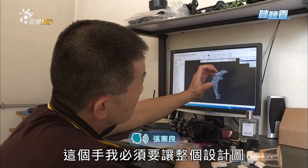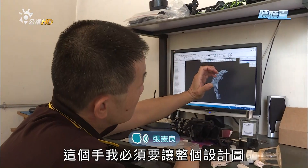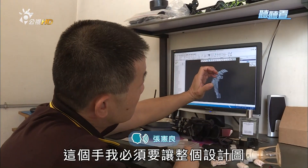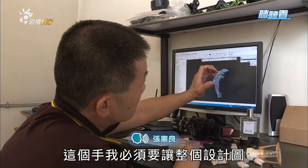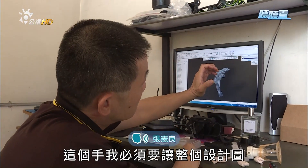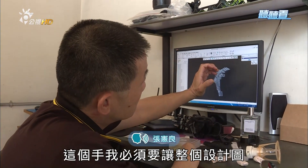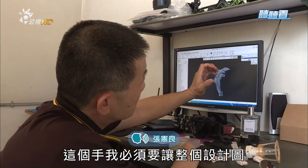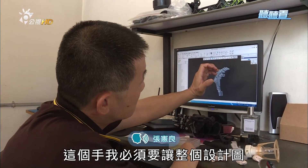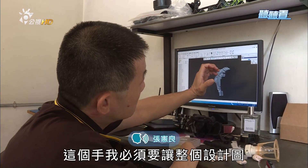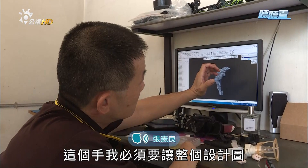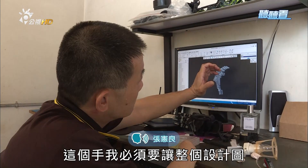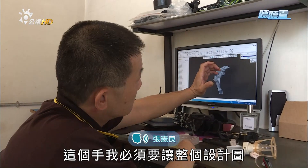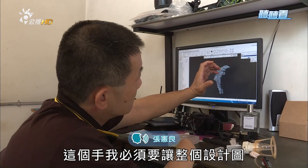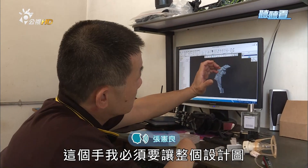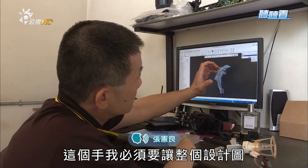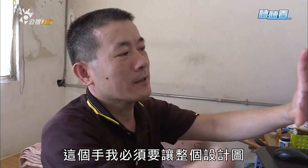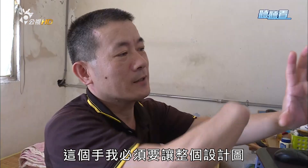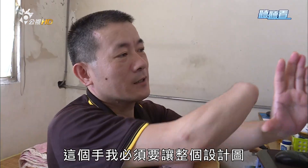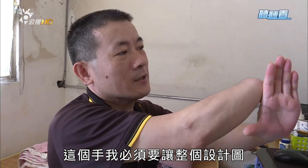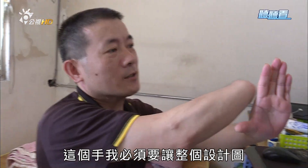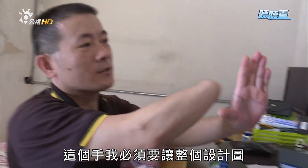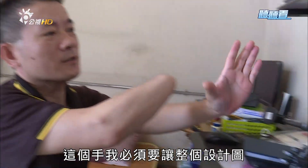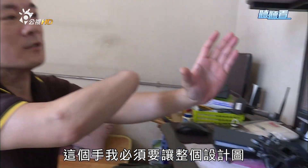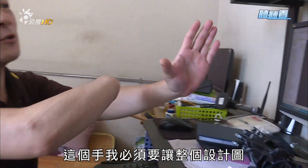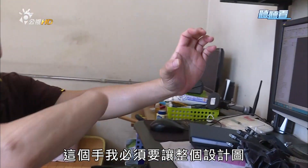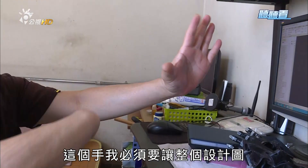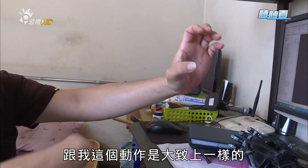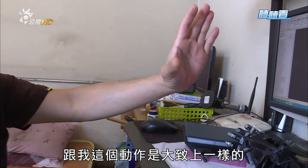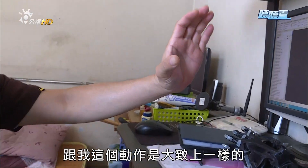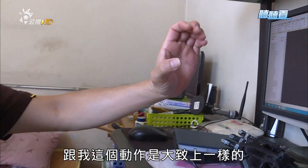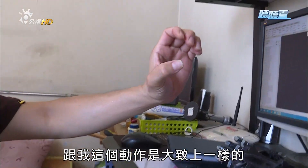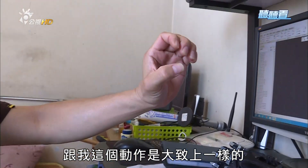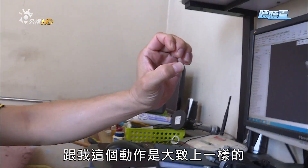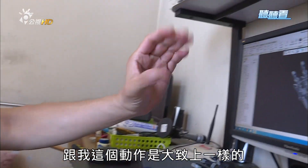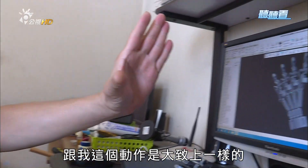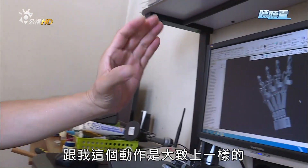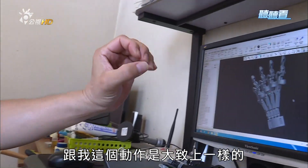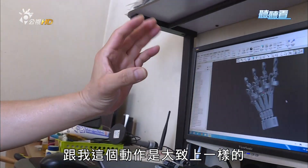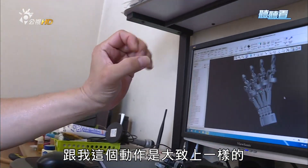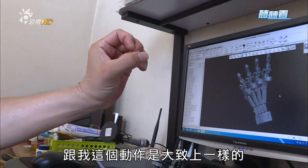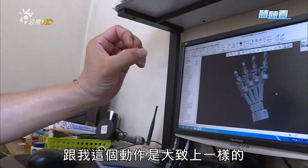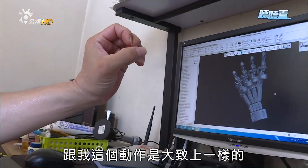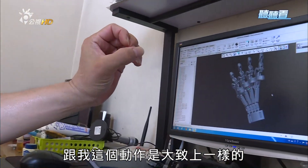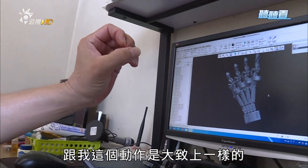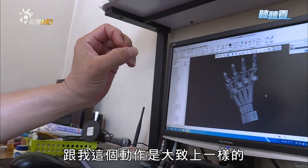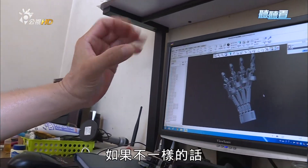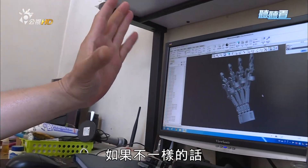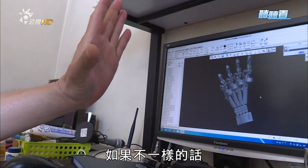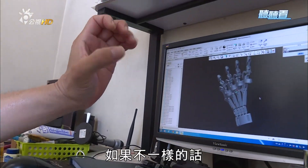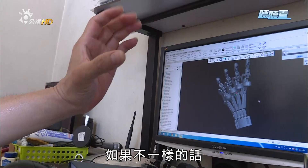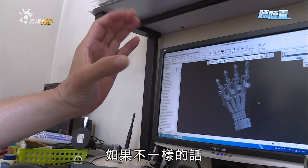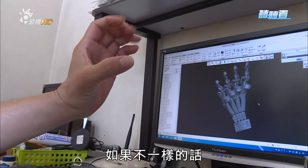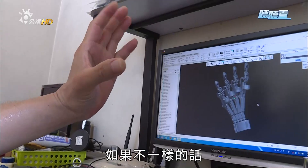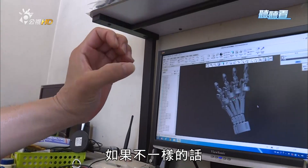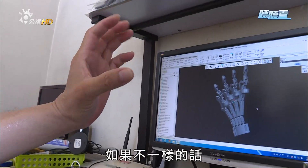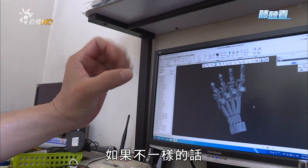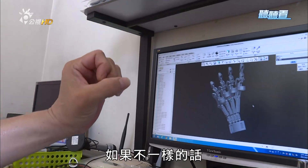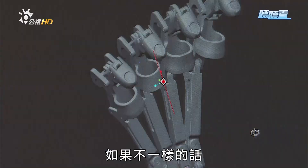我必须要让整个设计图跟我这个动作是大致上一样的，如果不一样的话，